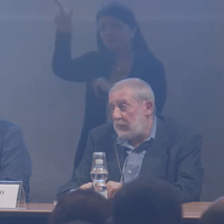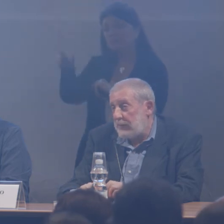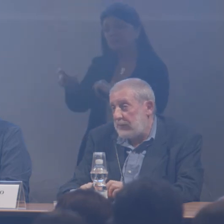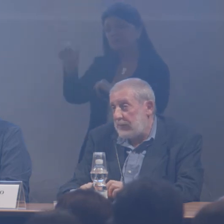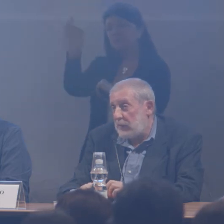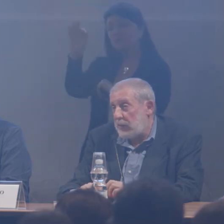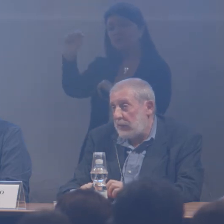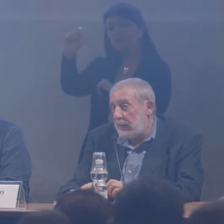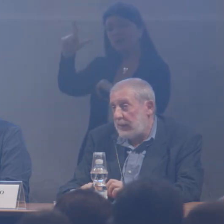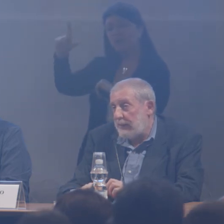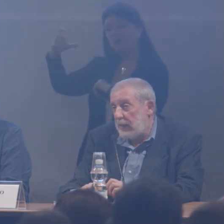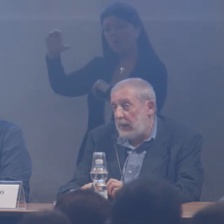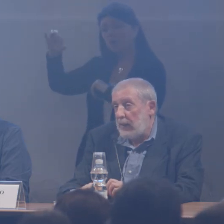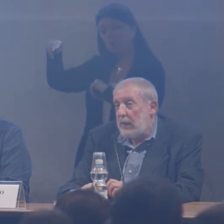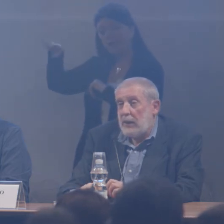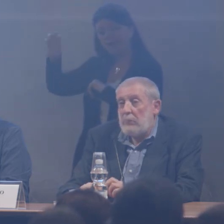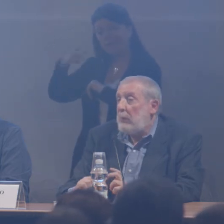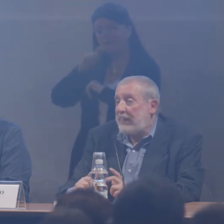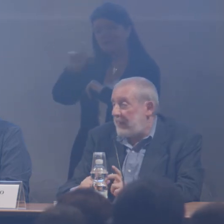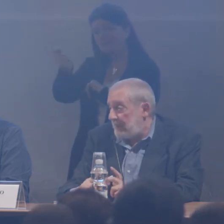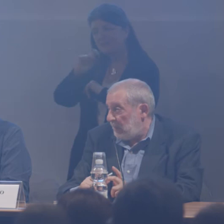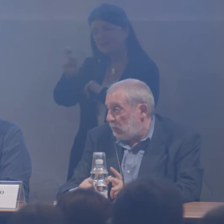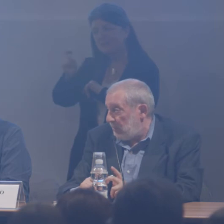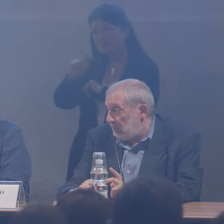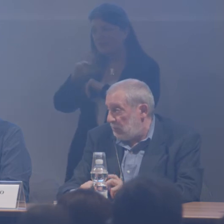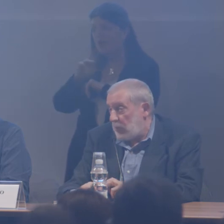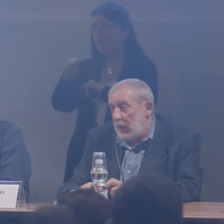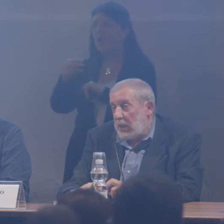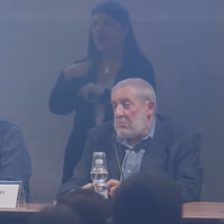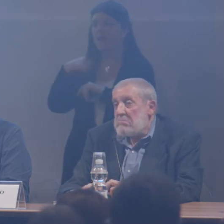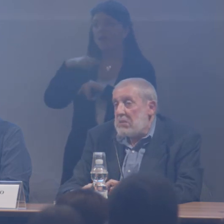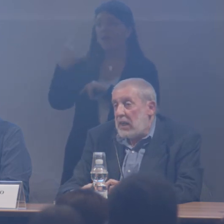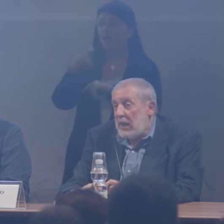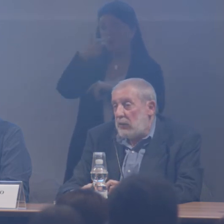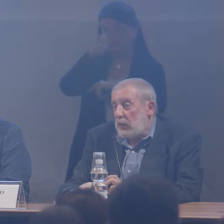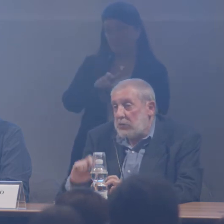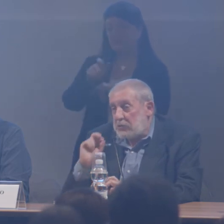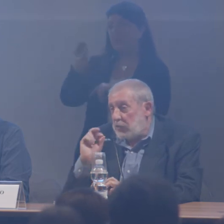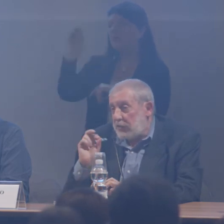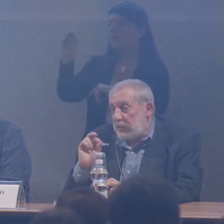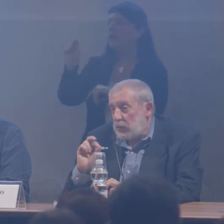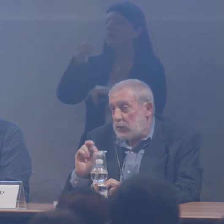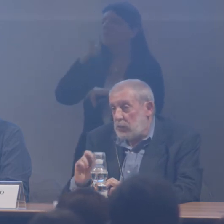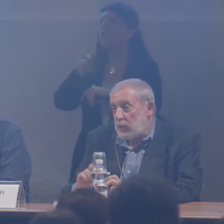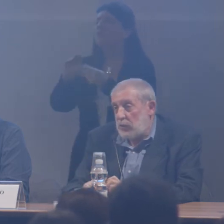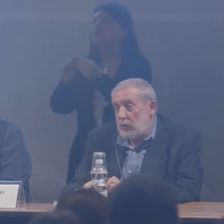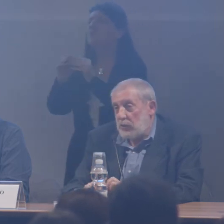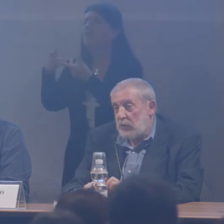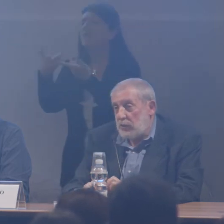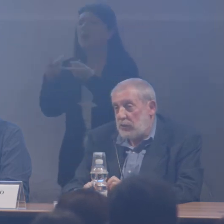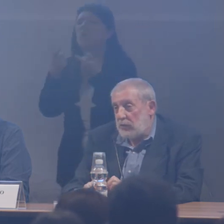punto l'intervistatore gli chiedeva: ma perché fa questo? E lui col sorrisetto